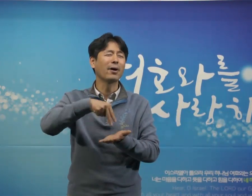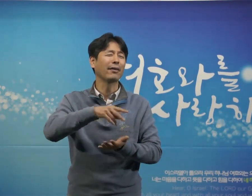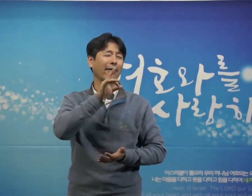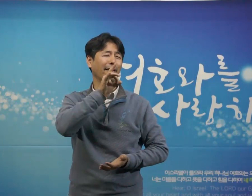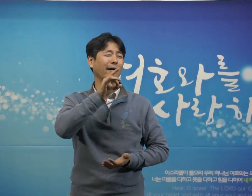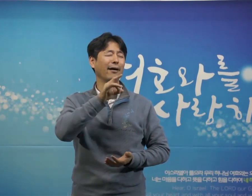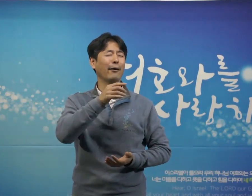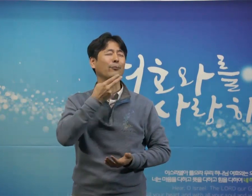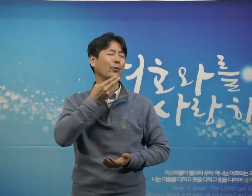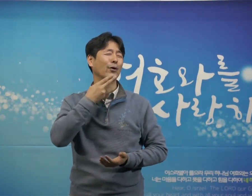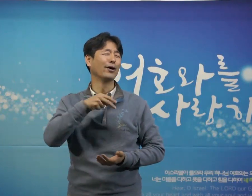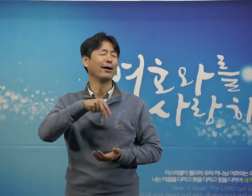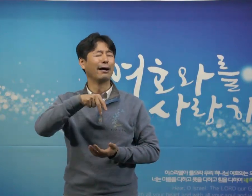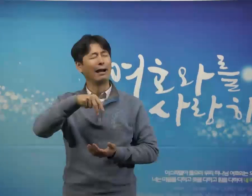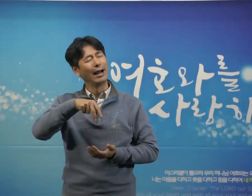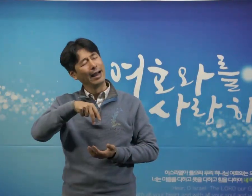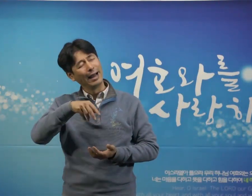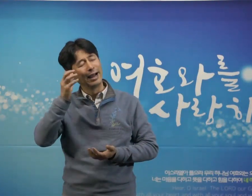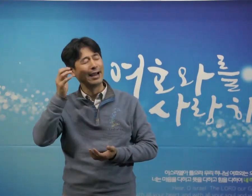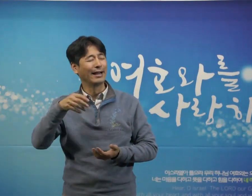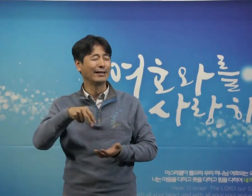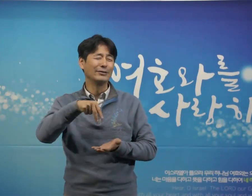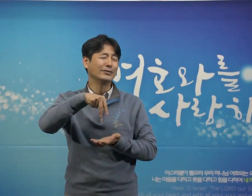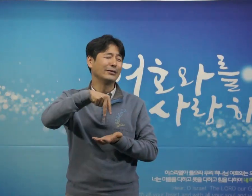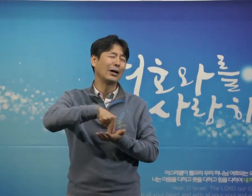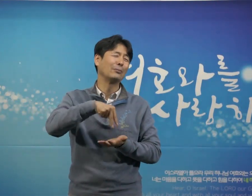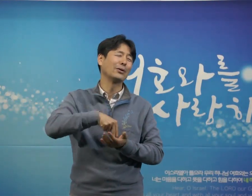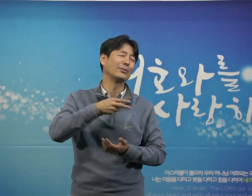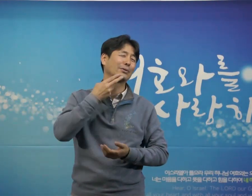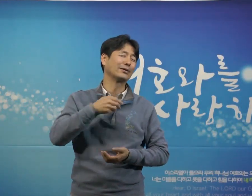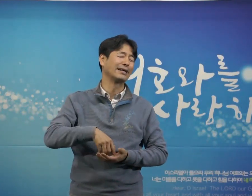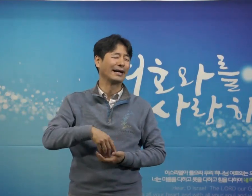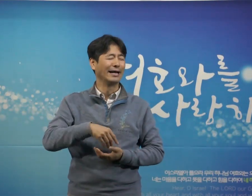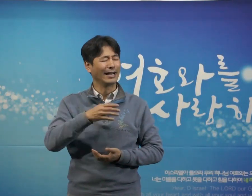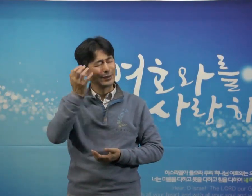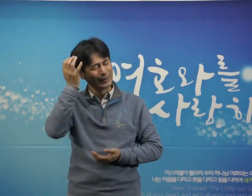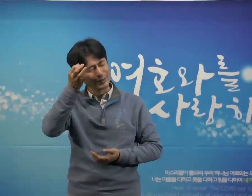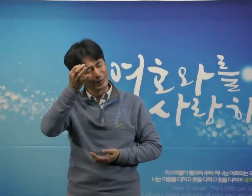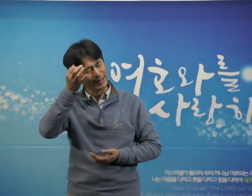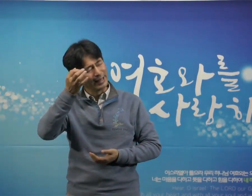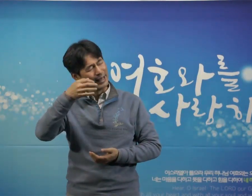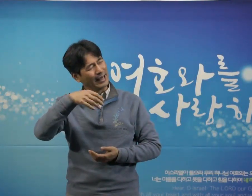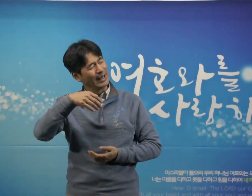우리가 많은 사람들이 이곳에 오지 않기 때문에 사실